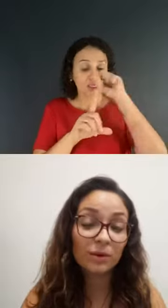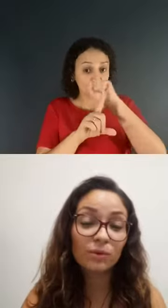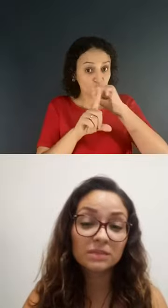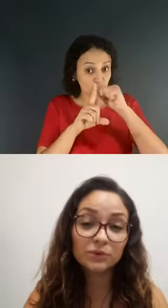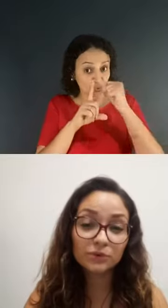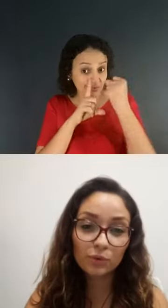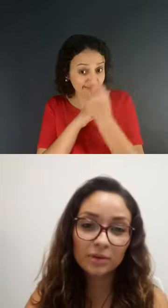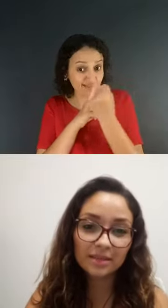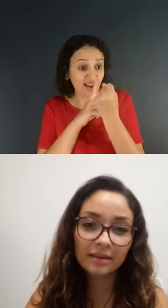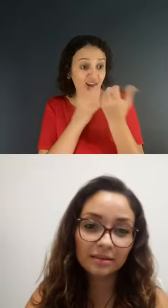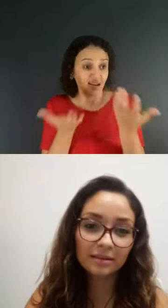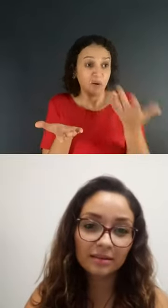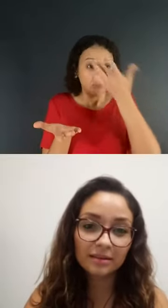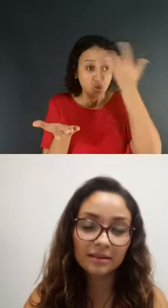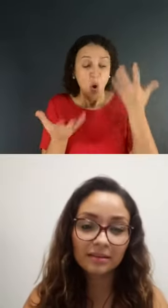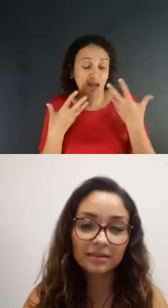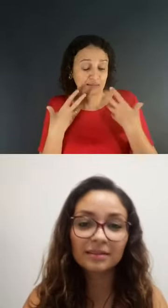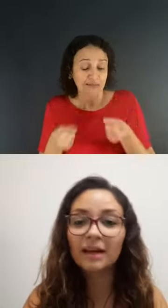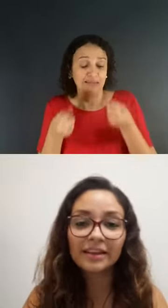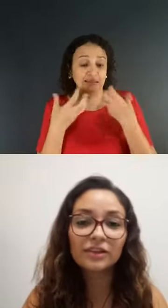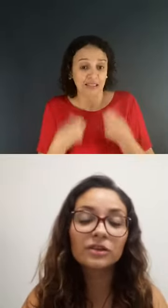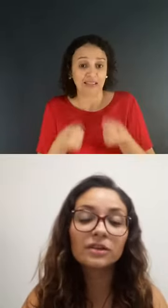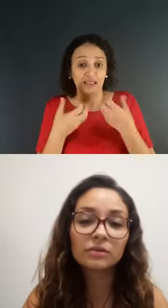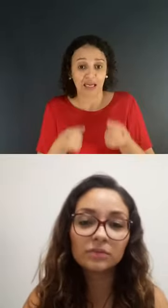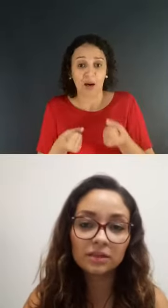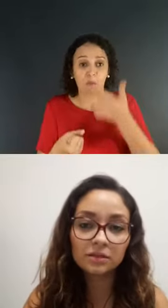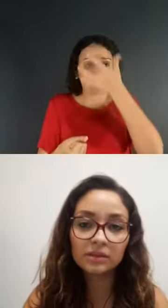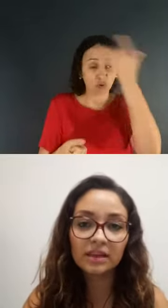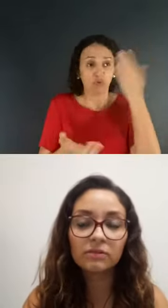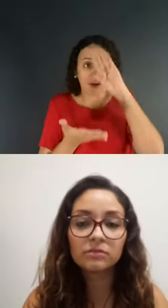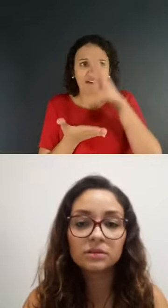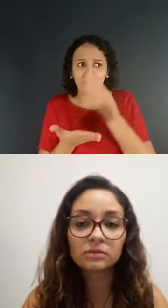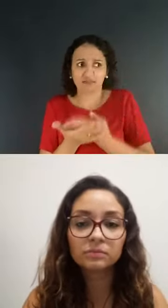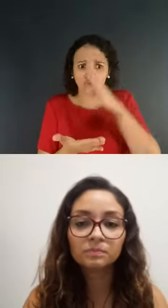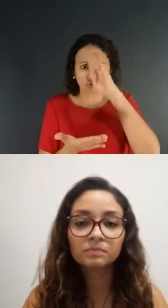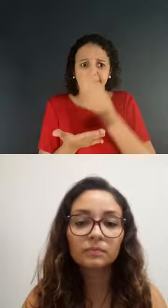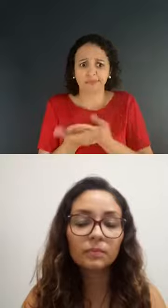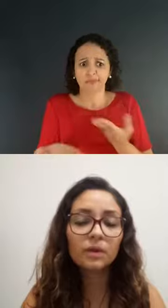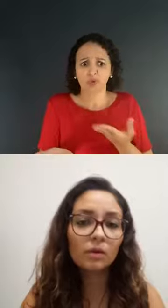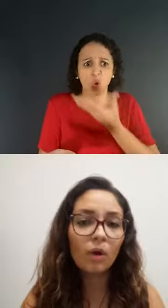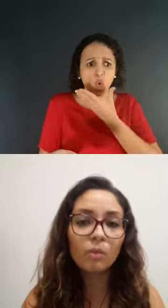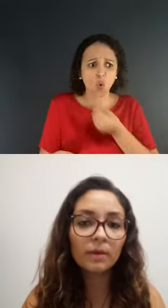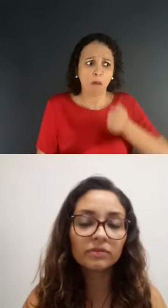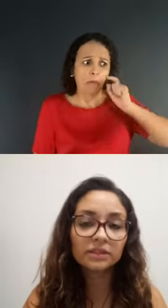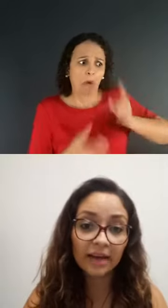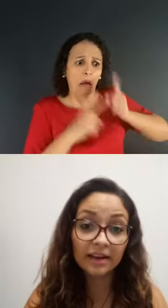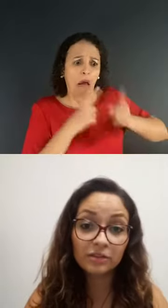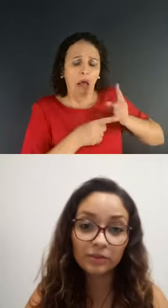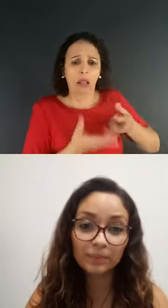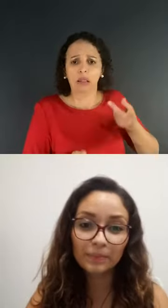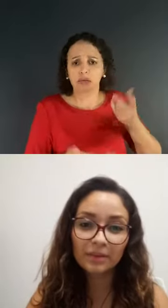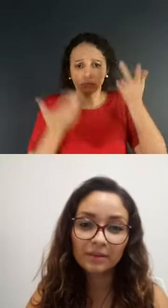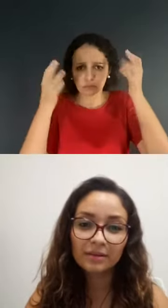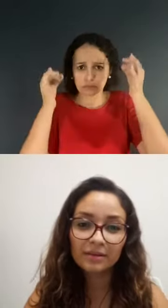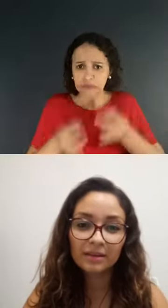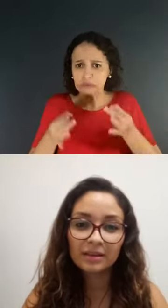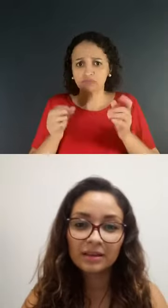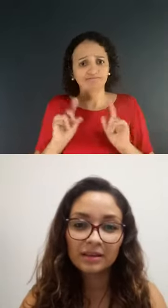e algumas pessoas ainda acreditam nisso e levam isso como uma